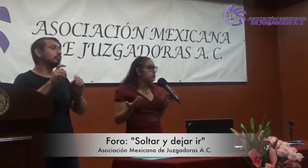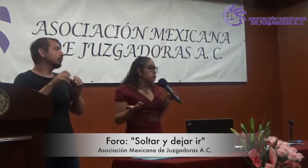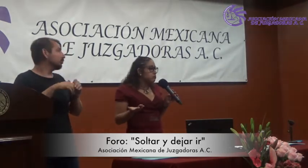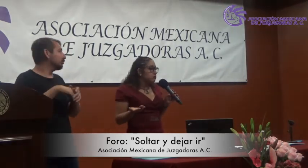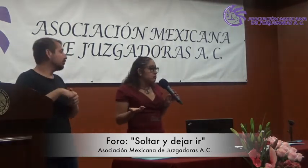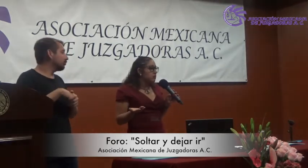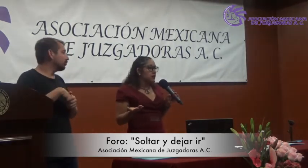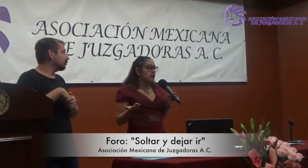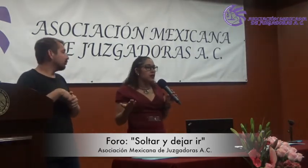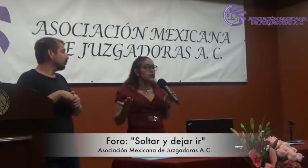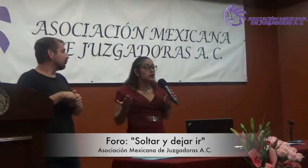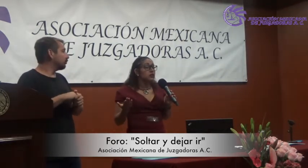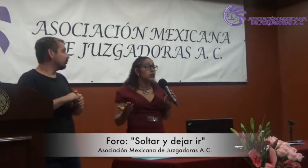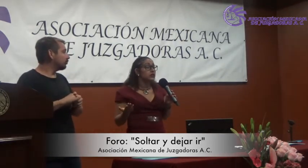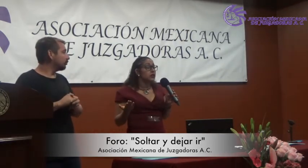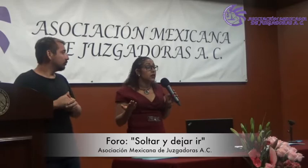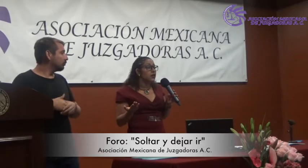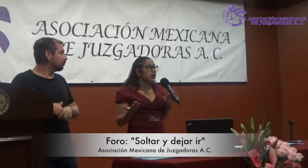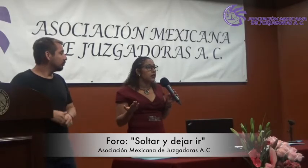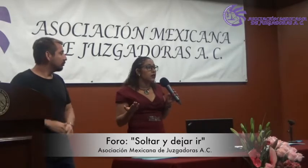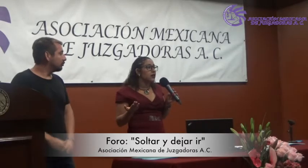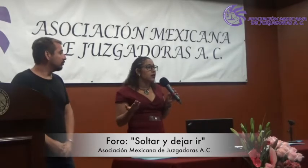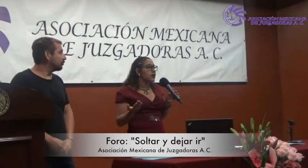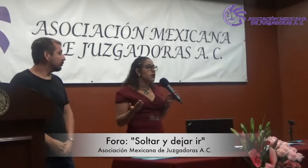Y... Entonces,